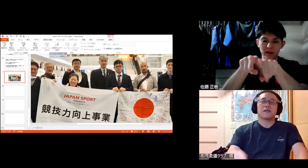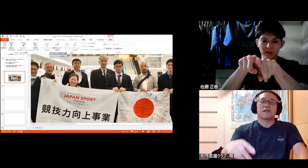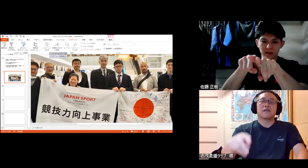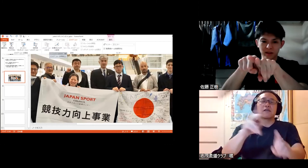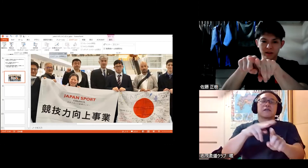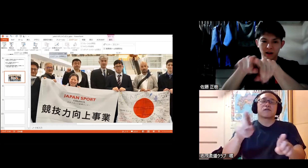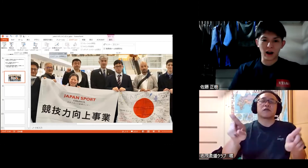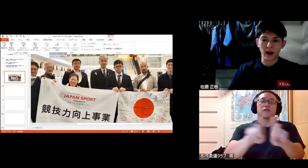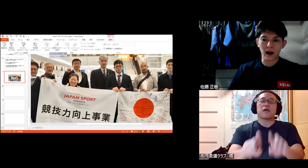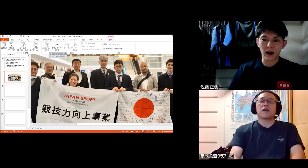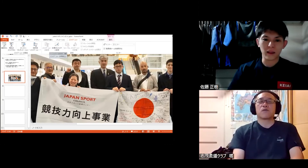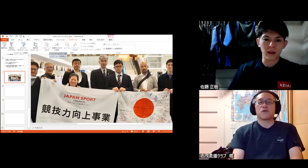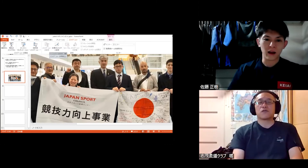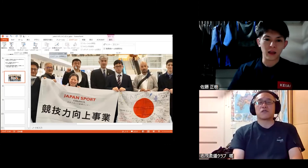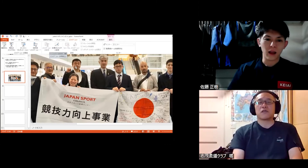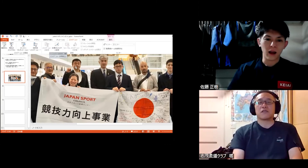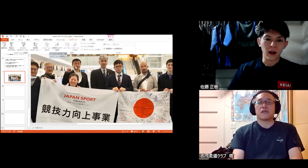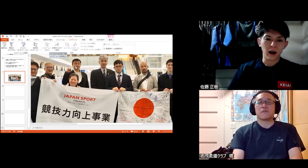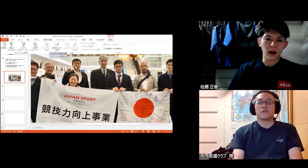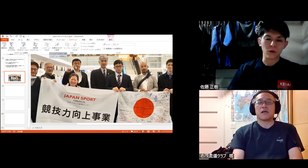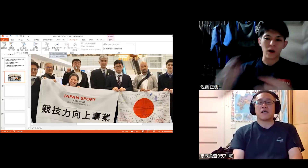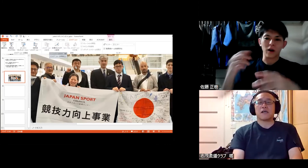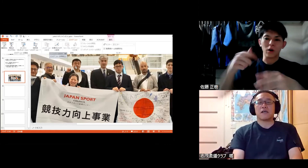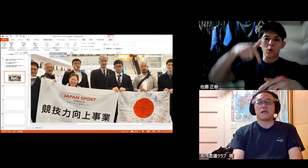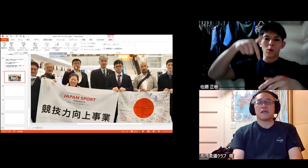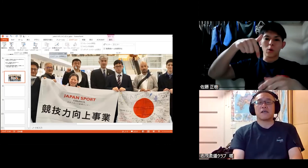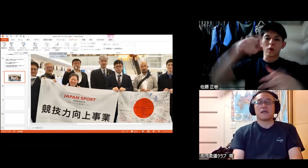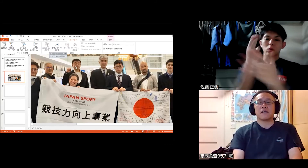ね。諸子田先生がご一緒してくださいました。